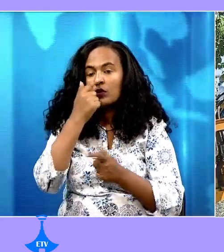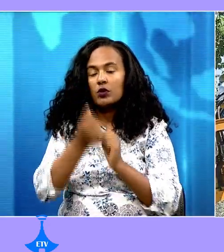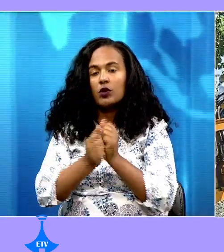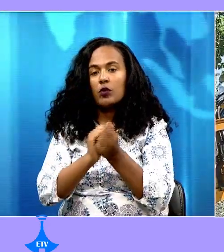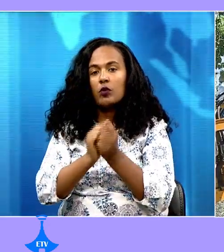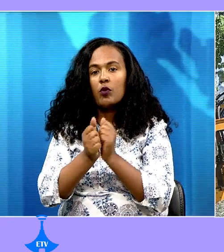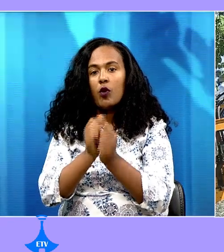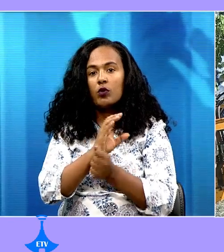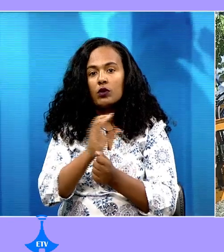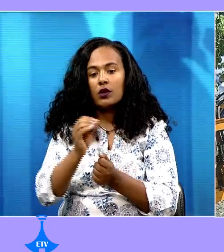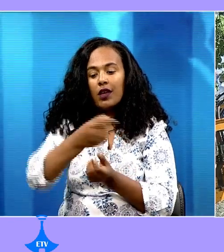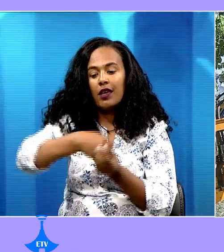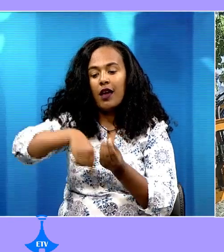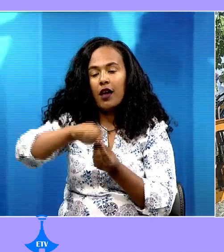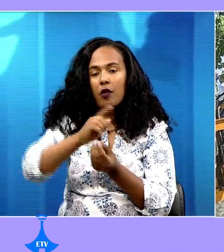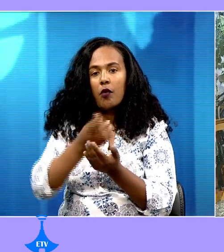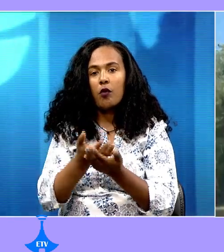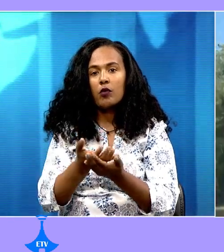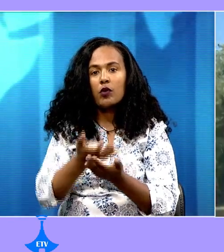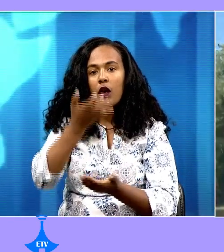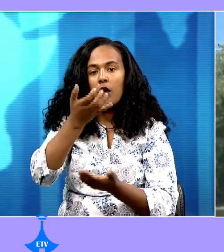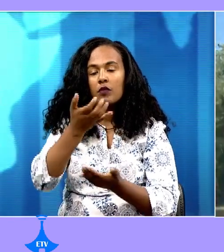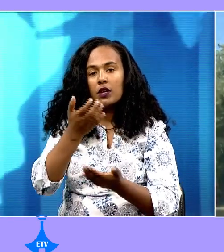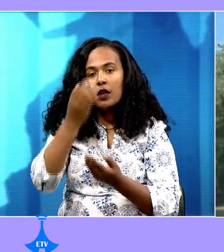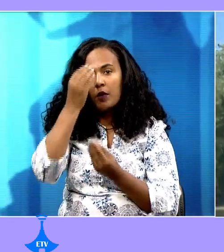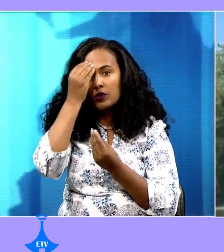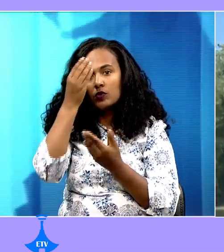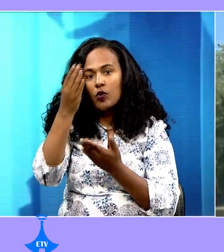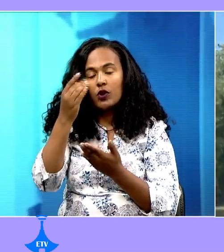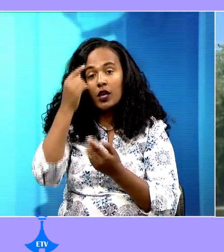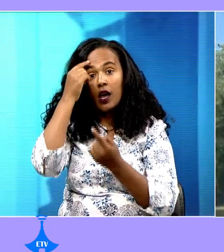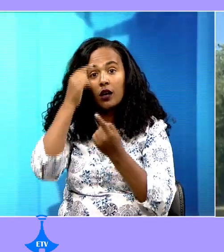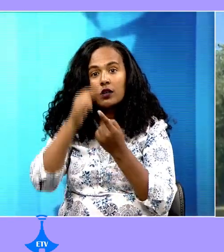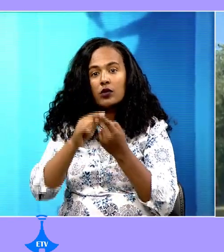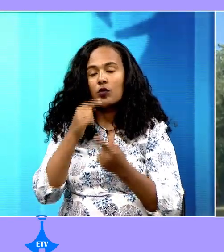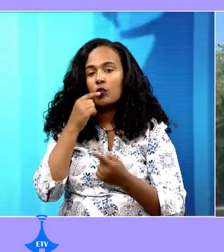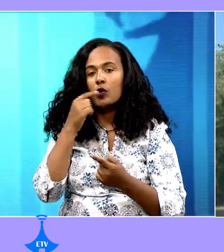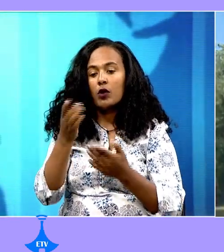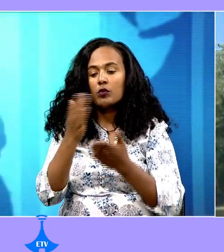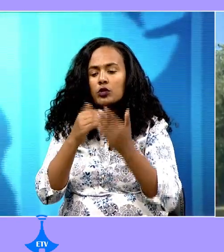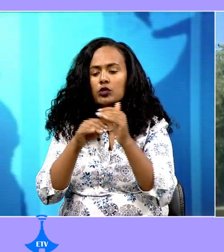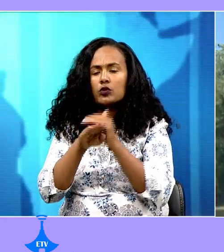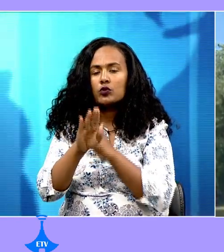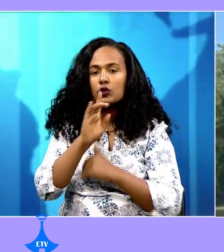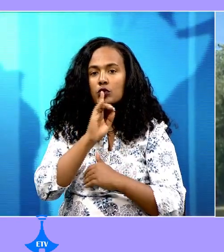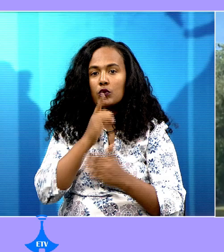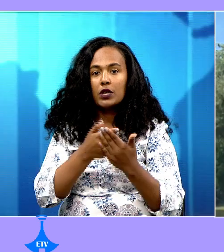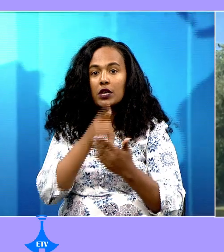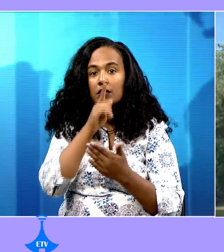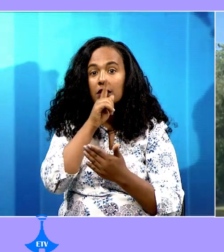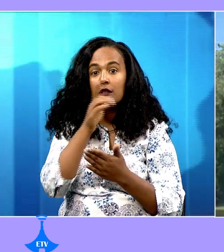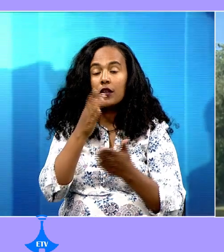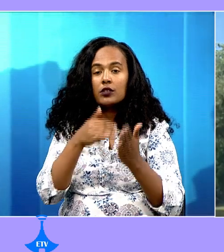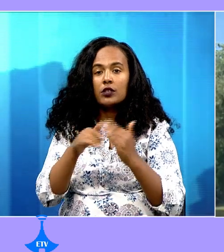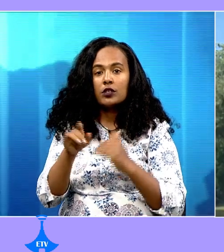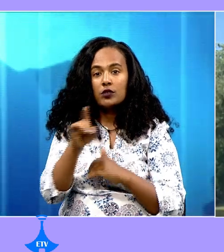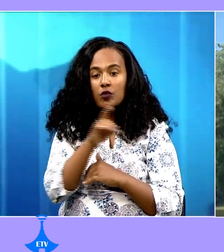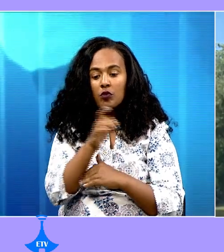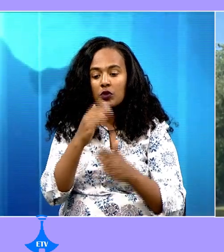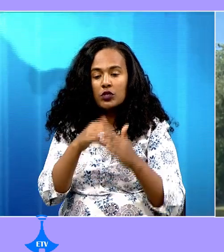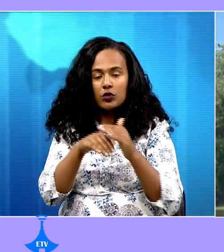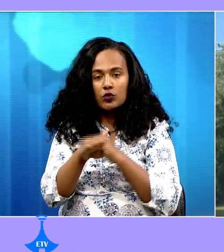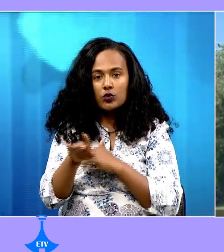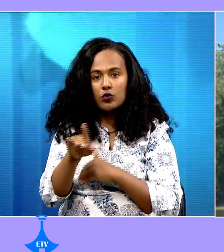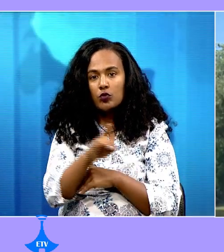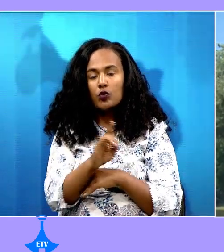ለመለዋወጥና የአካባቢውን ሀብት ለማስተዋወቅ ያለመ ነው ብለዋል። በችግርም ውስጡ ነው ይሄ ክልል፣ የተለያየ ጸጥታ ችግር የገጠመውም ቢሆን በችግርም ውስጡ ነው